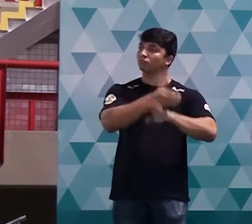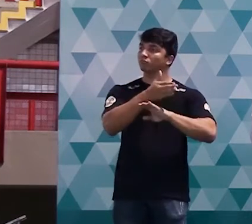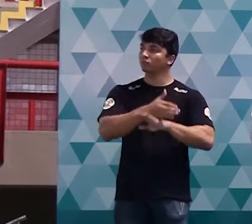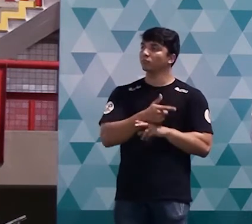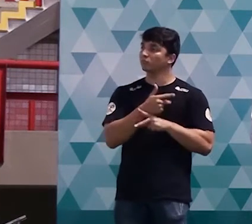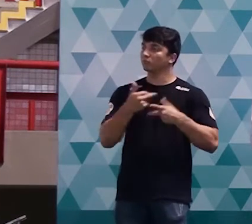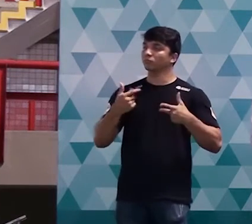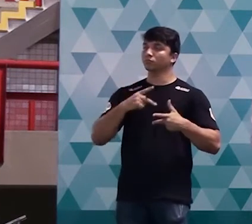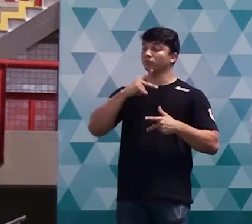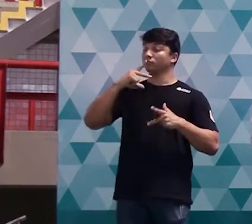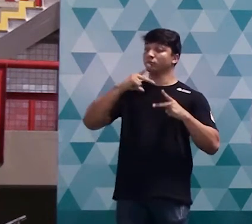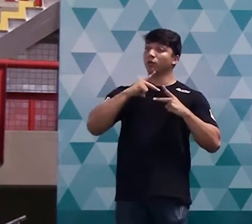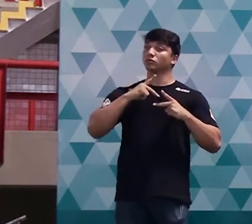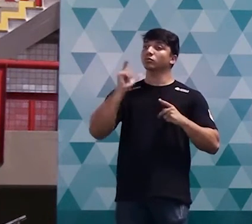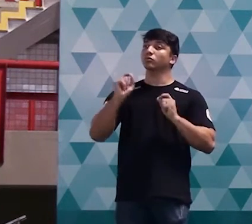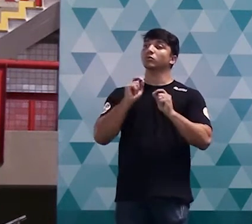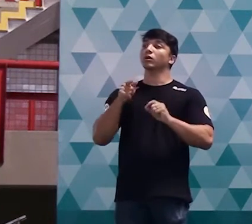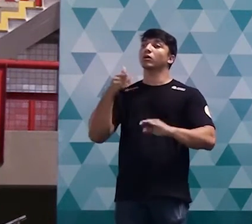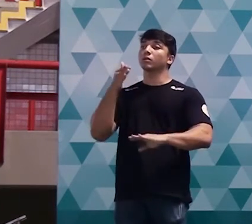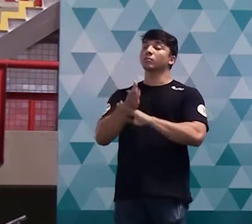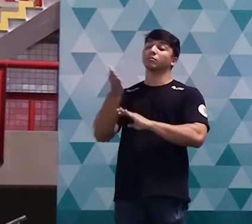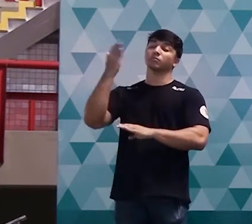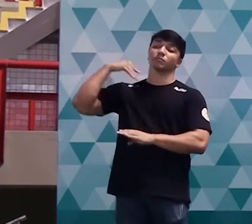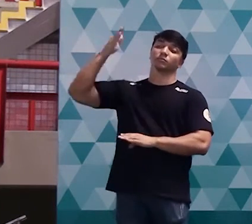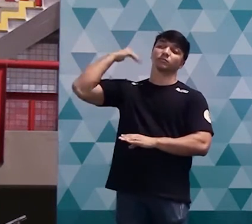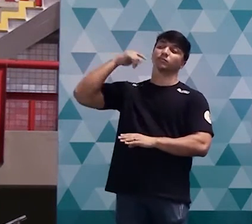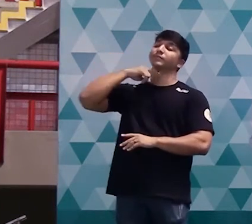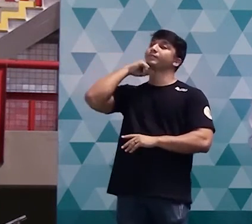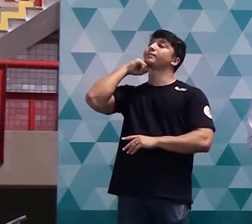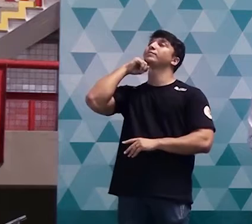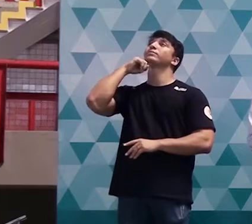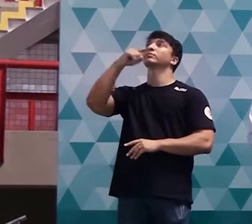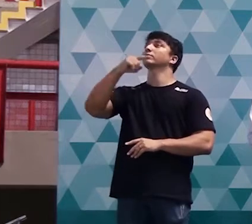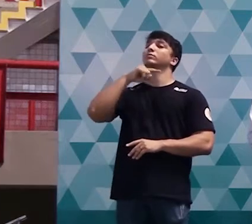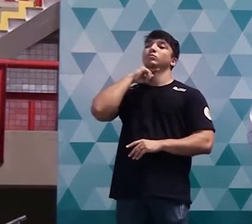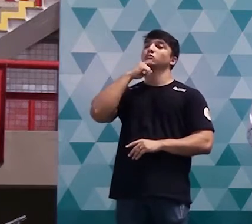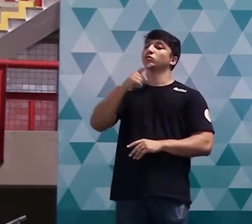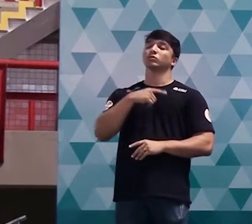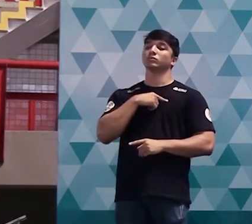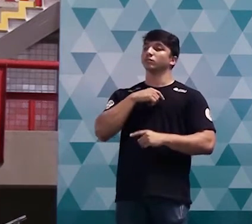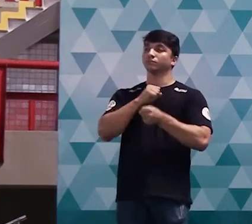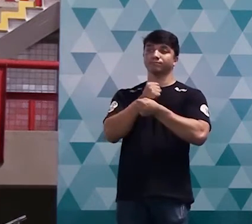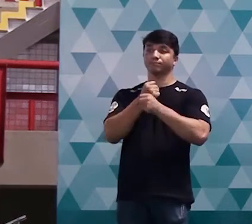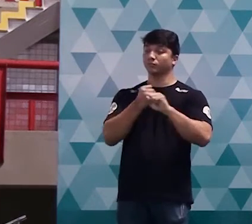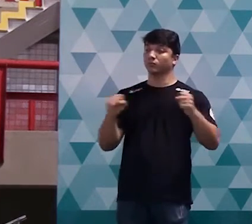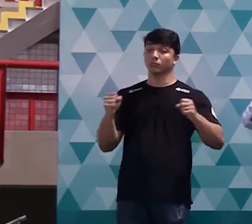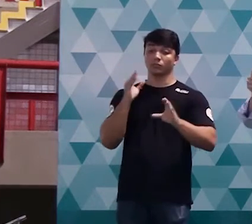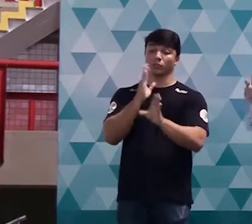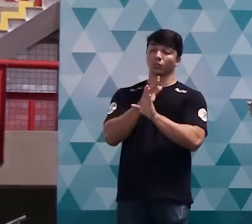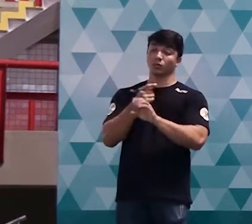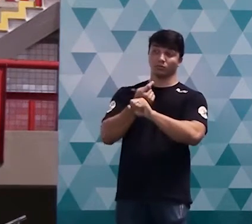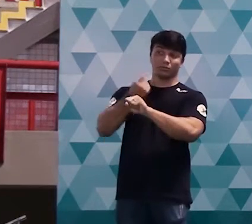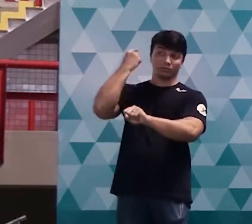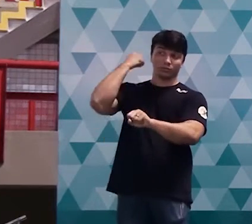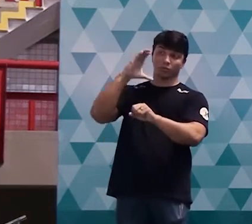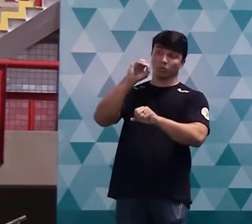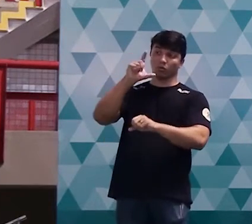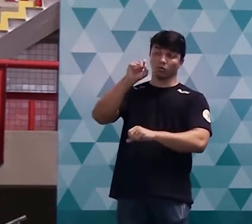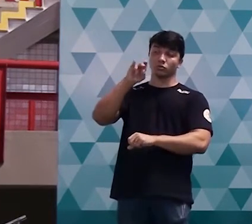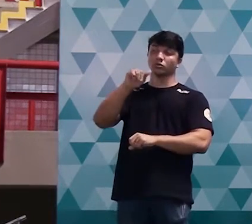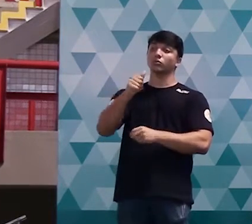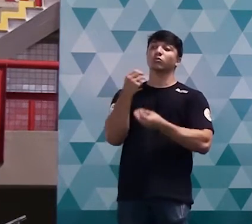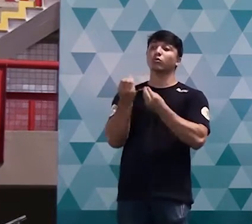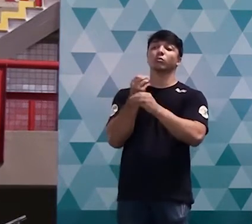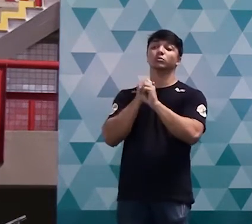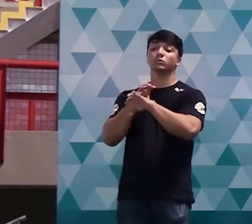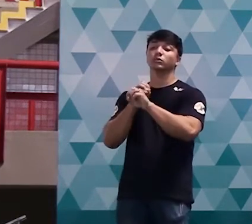conquistas. Isso aqui na época da colônia seria impossível, porque as meninas na época da colônia eram educadas só